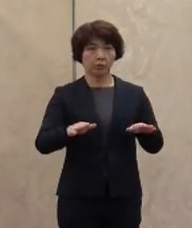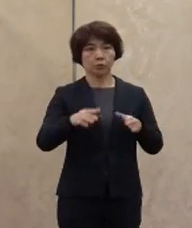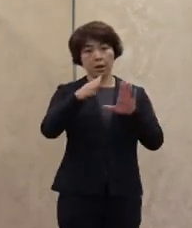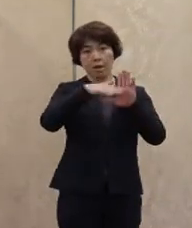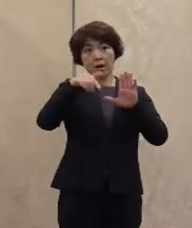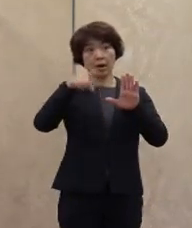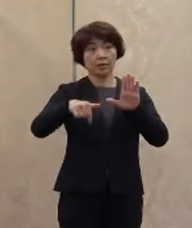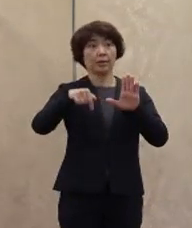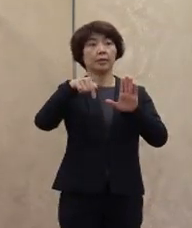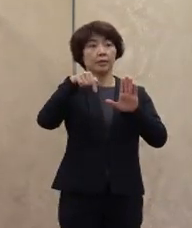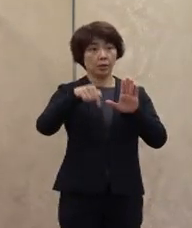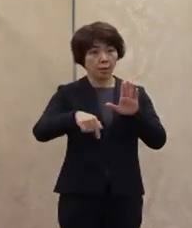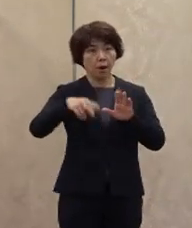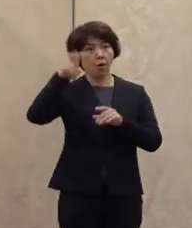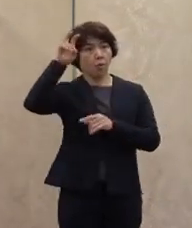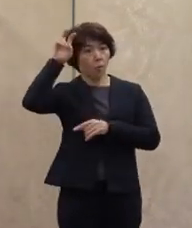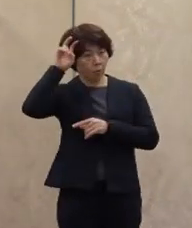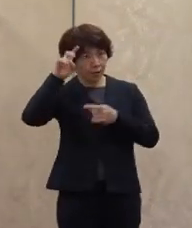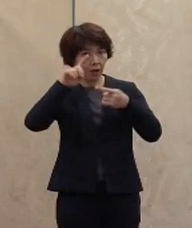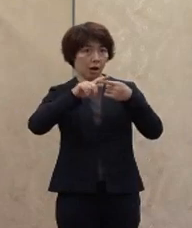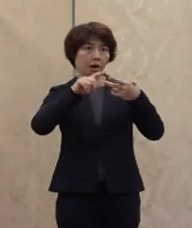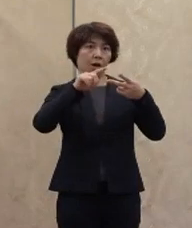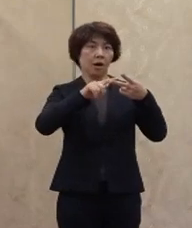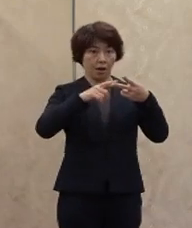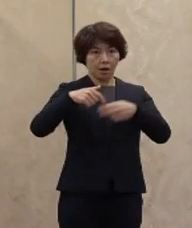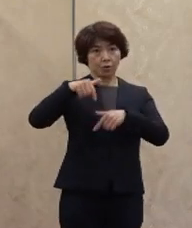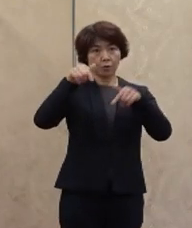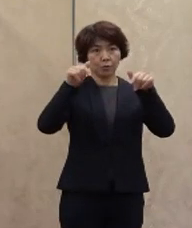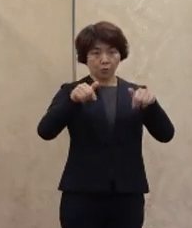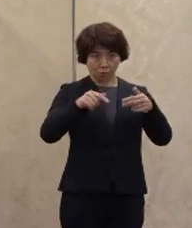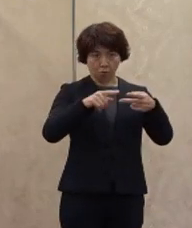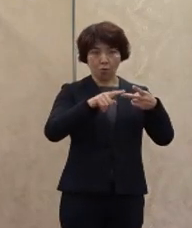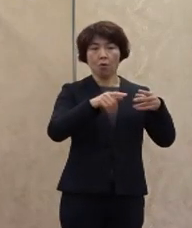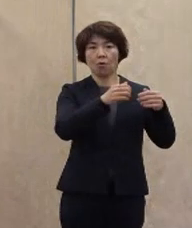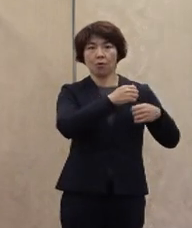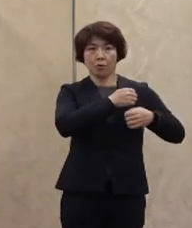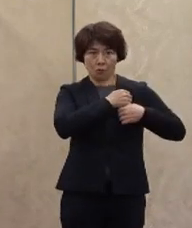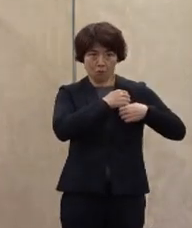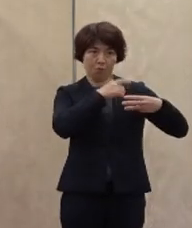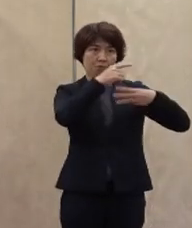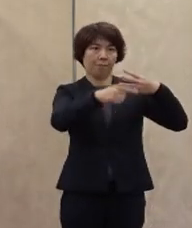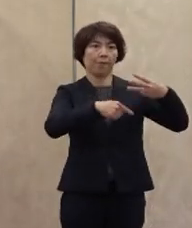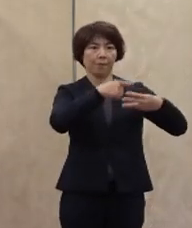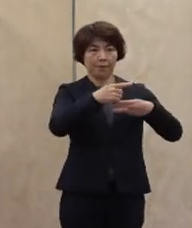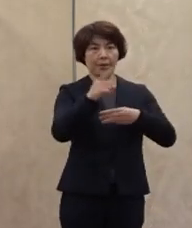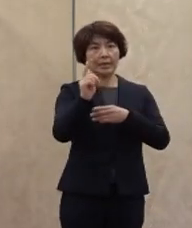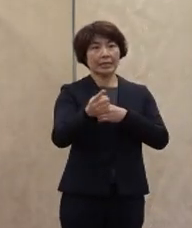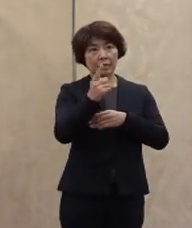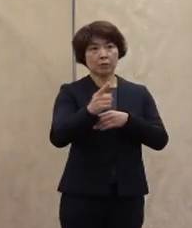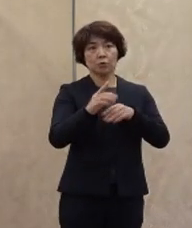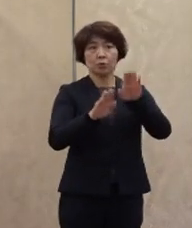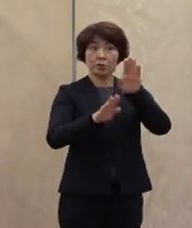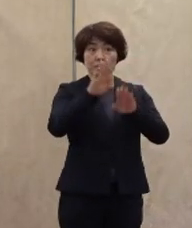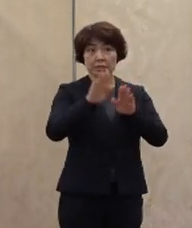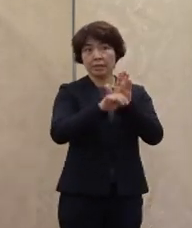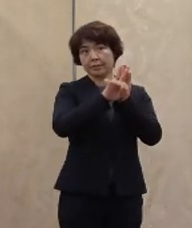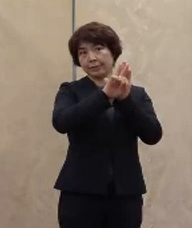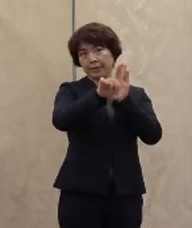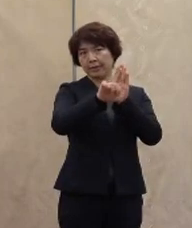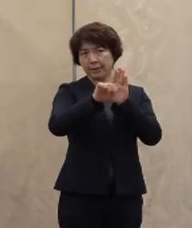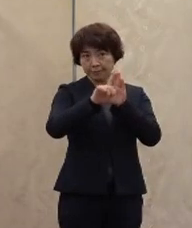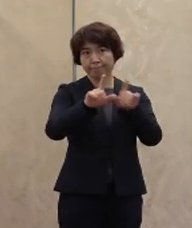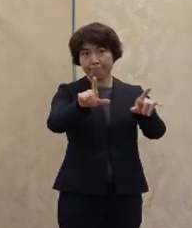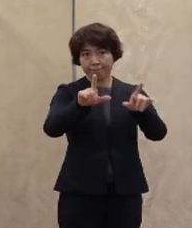西においては大阪、京都、そして兵庫に緊急事態宣言が発令させる見込みというふうになっています